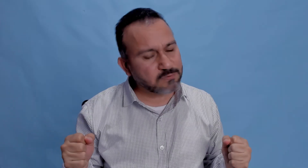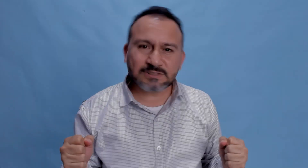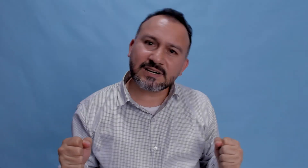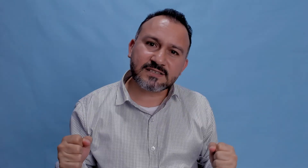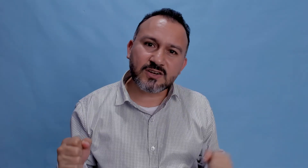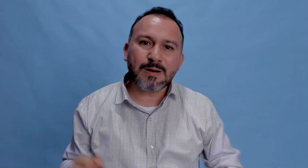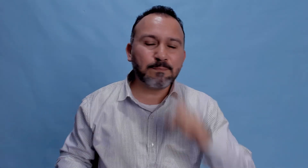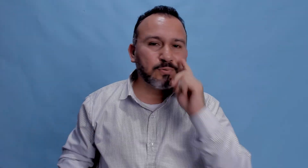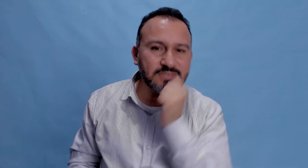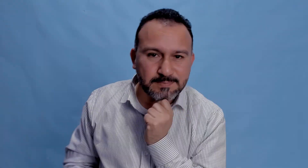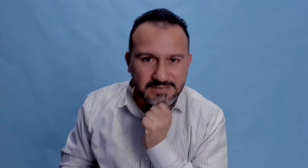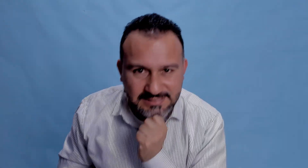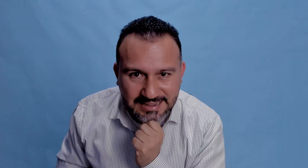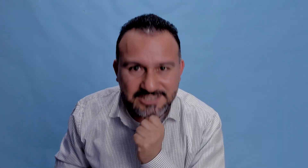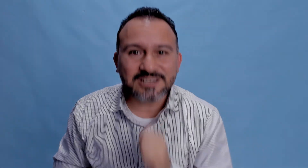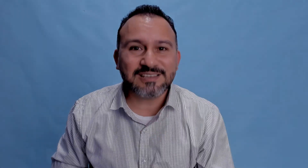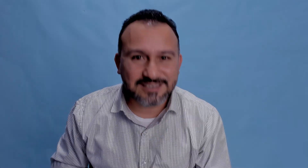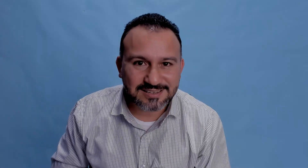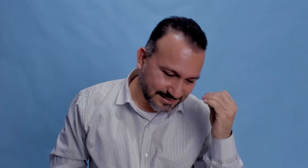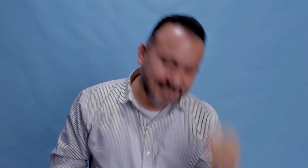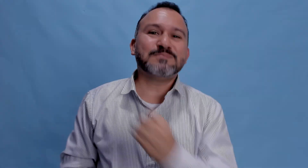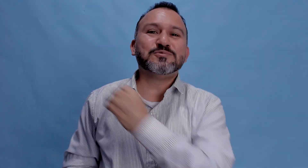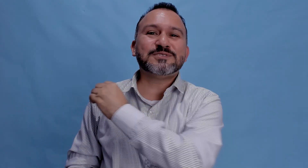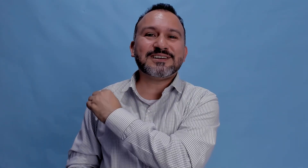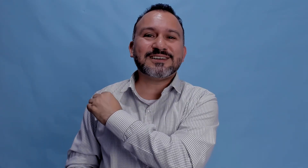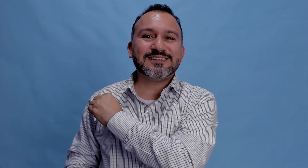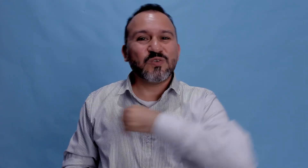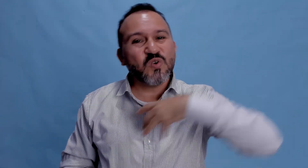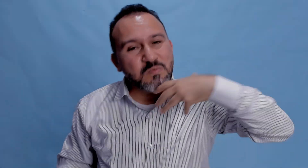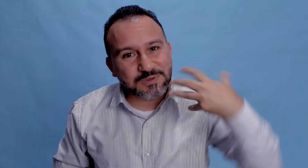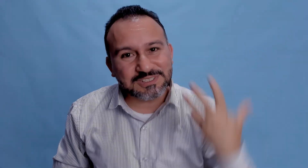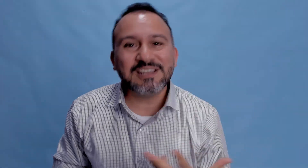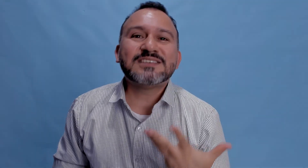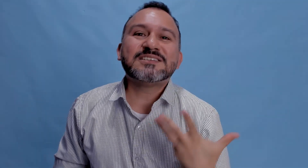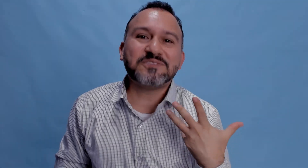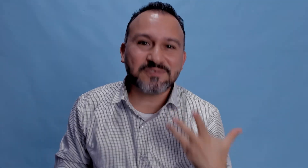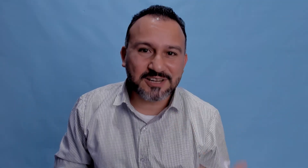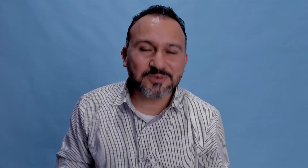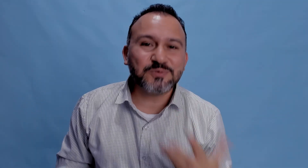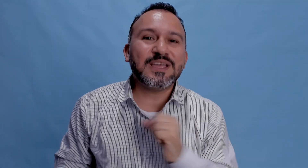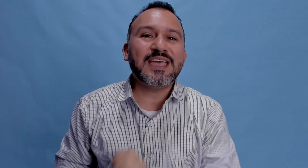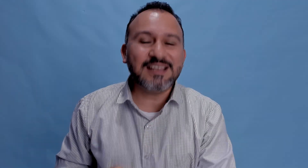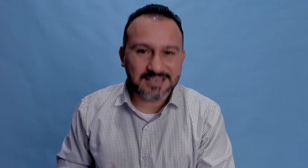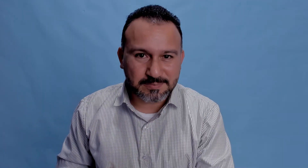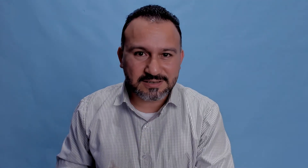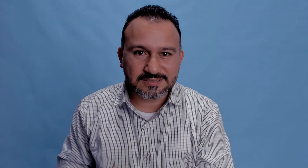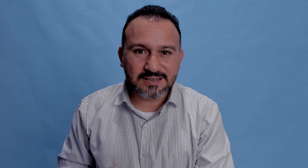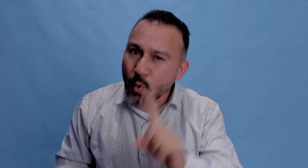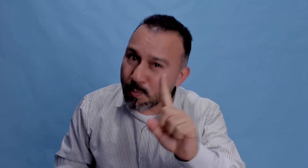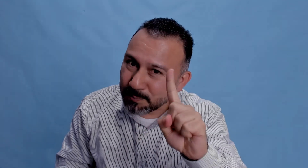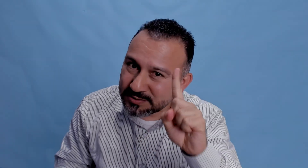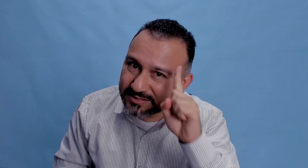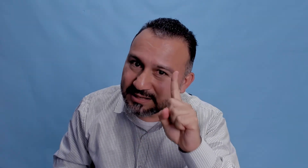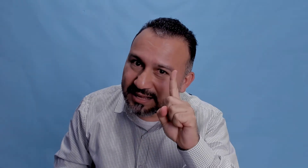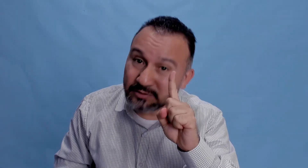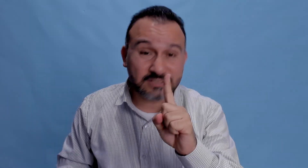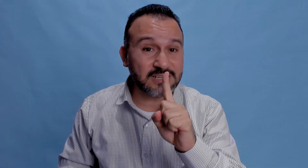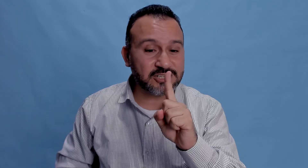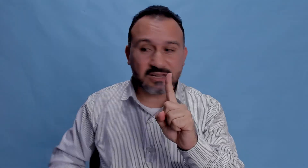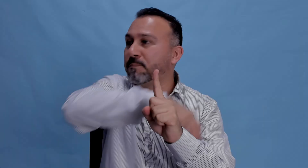vou trazer uma possibilidade aqui dessa música, como poderia ser feito em Libras. Uma possibilidade, ou seja,